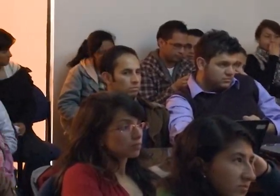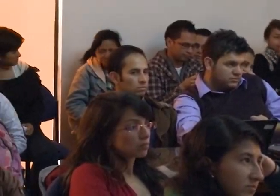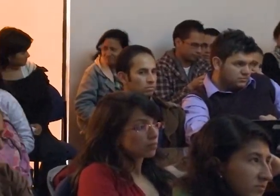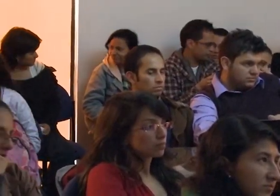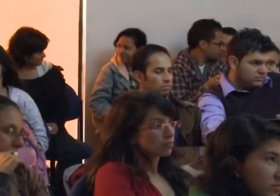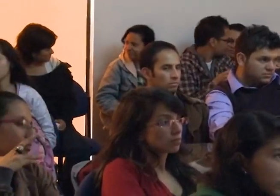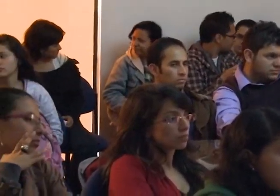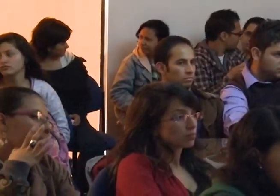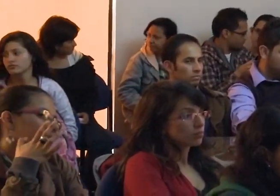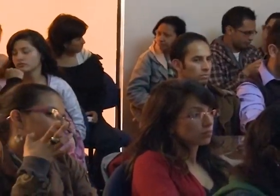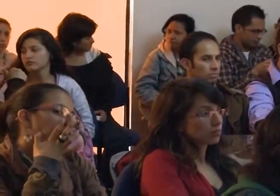y